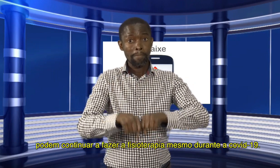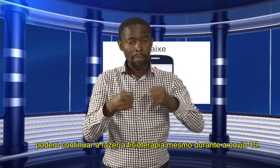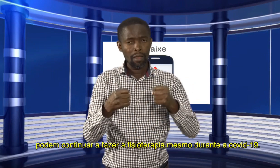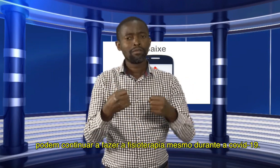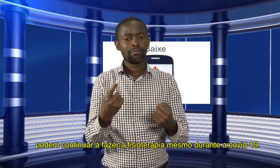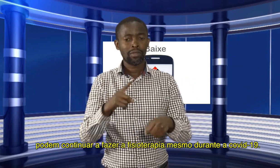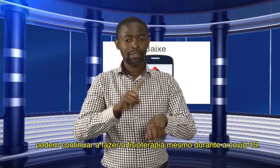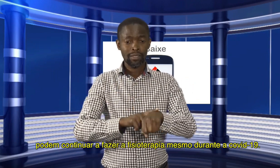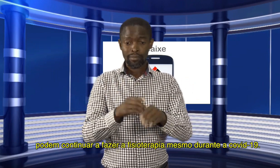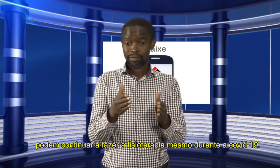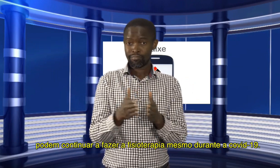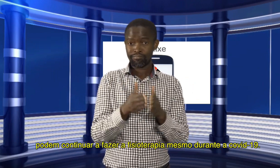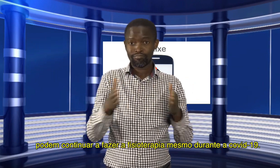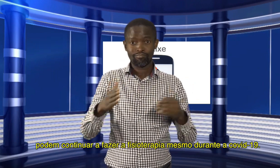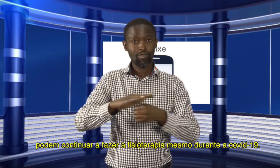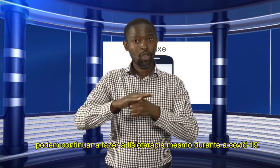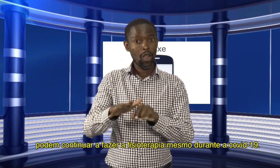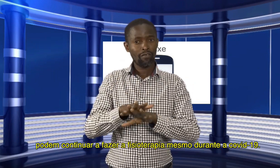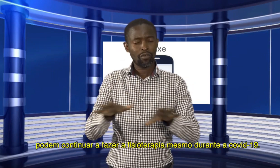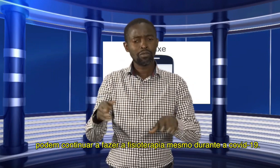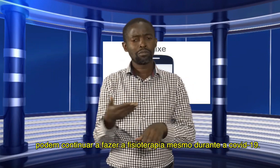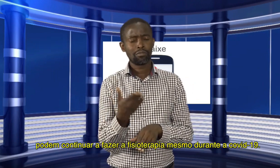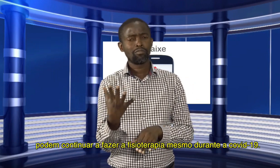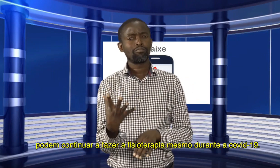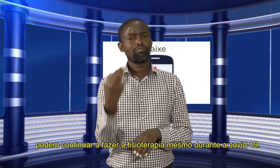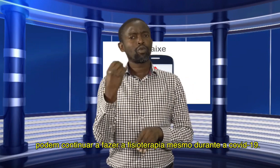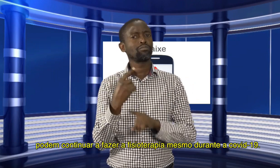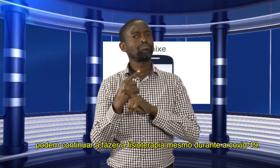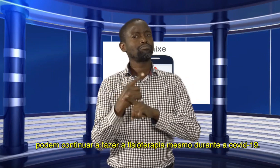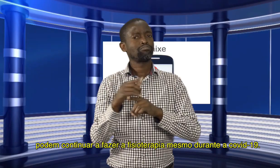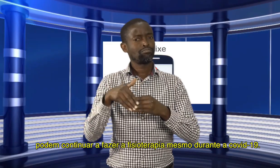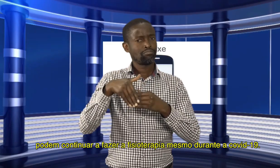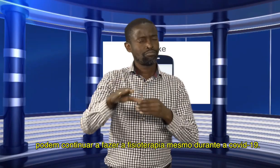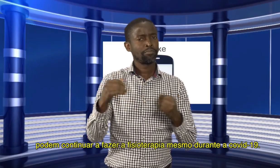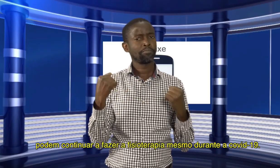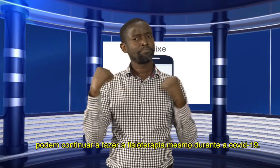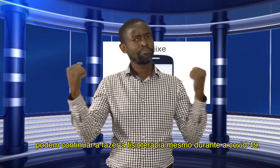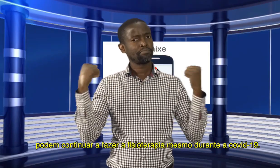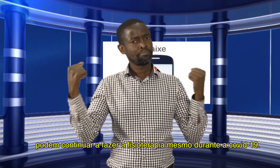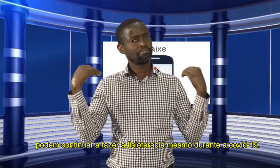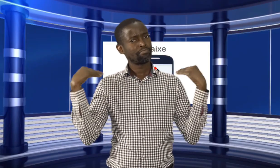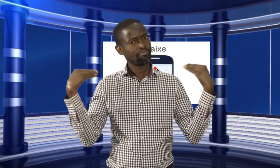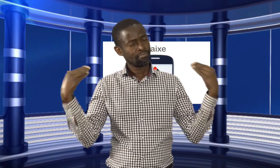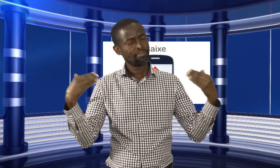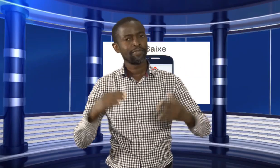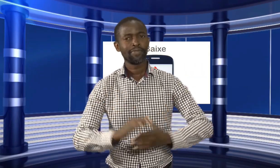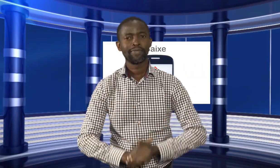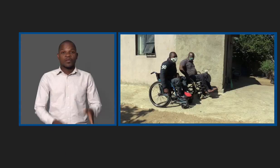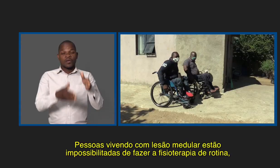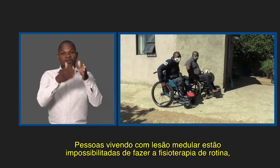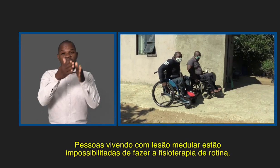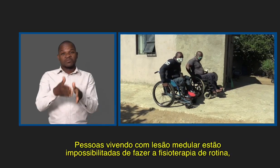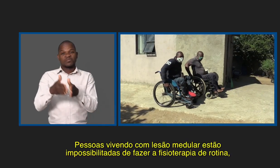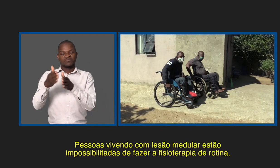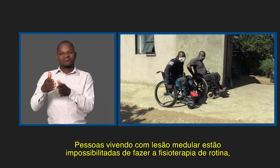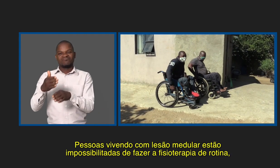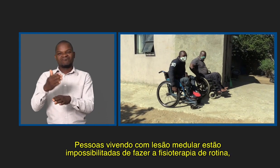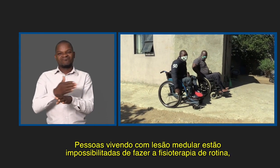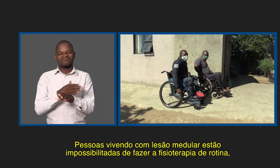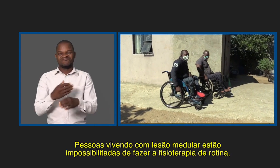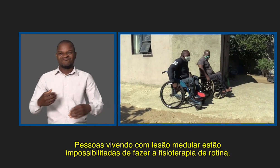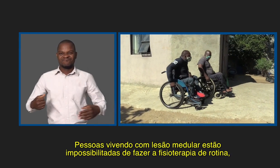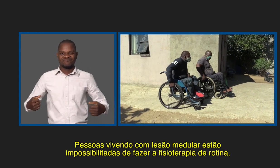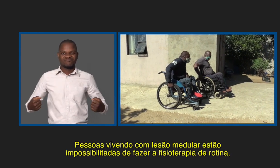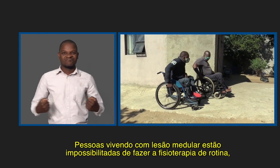medular podem continuar a fazer a fisioterapia mesmo durante a Covid-19. Pessoas